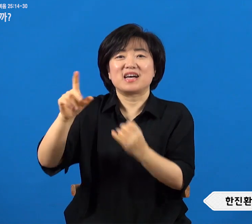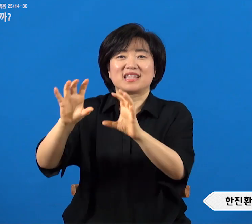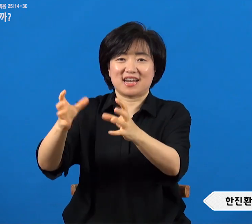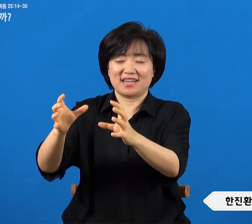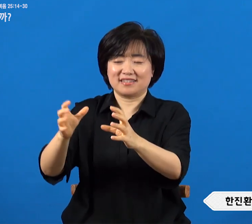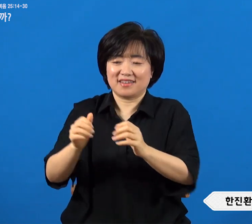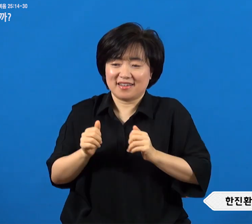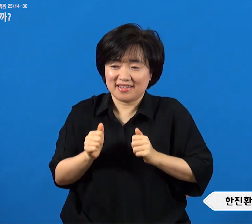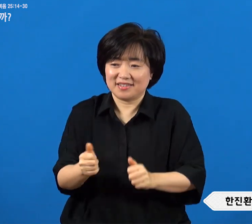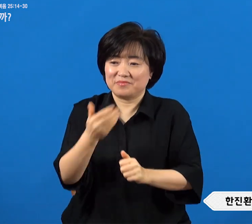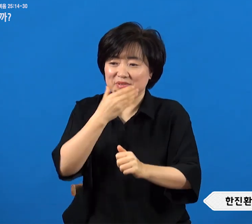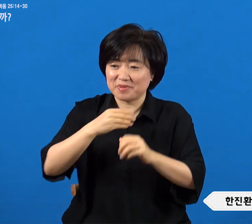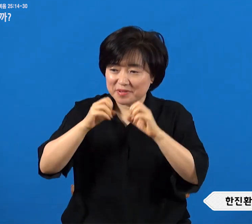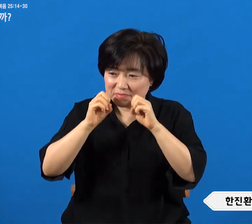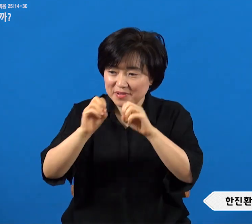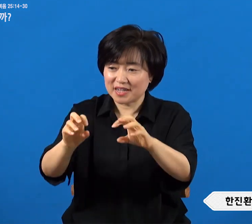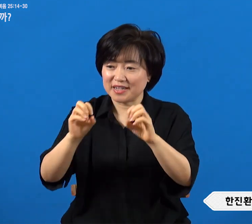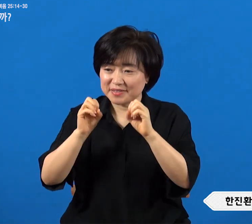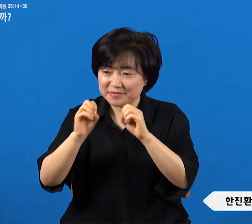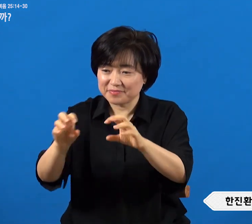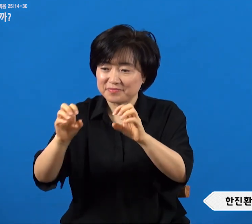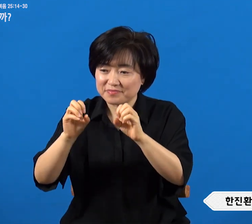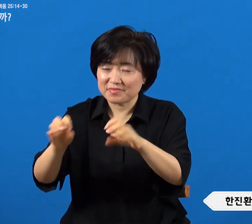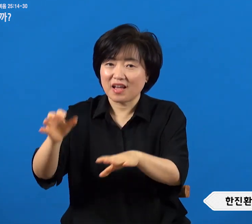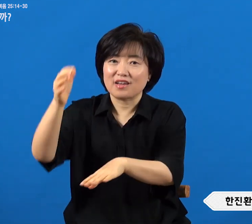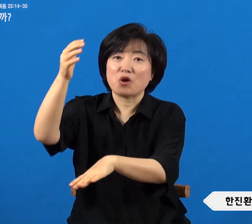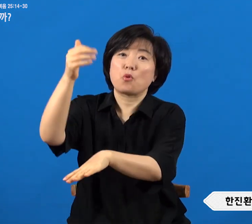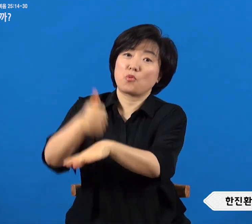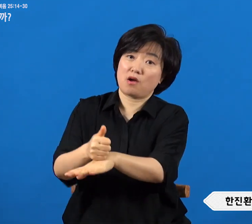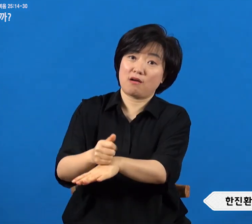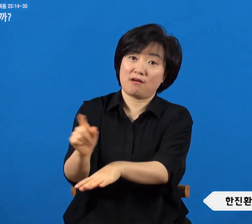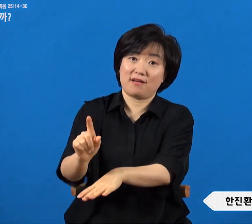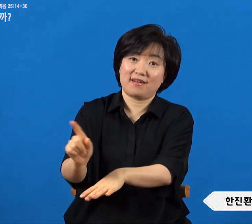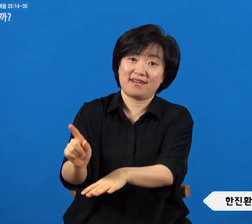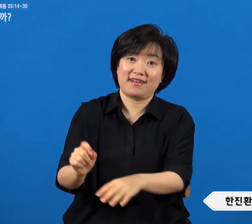열심히 선교 활동을 했습니다. 결과가 어떻게 되었을까요?